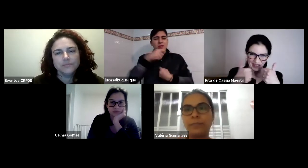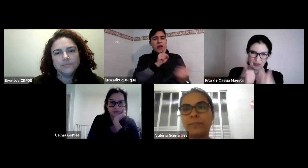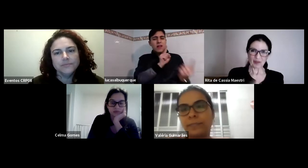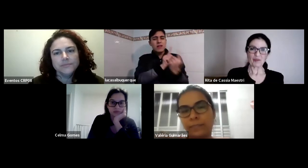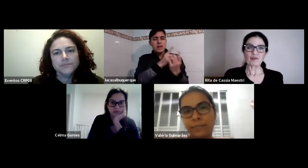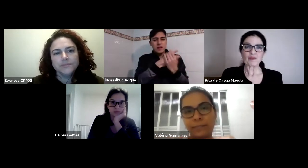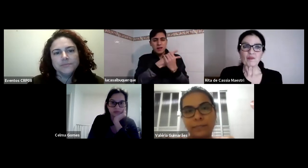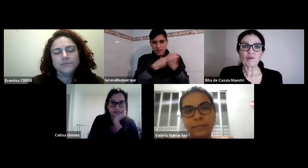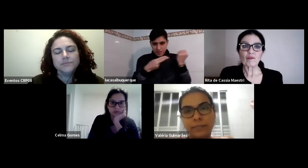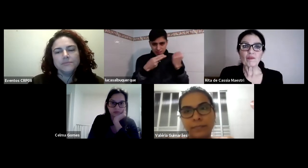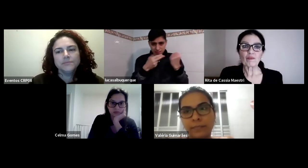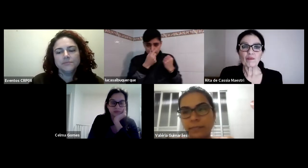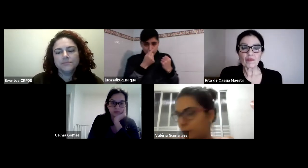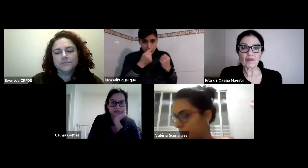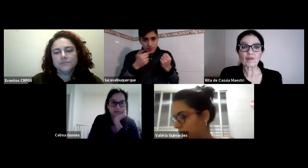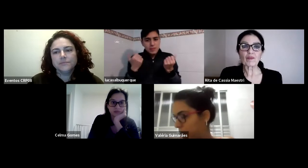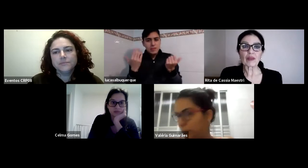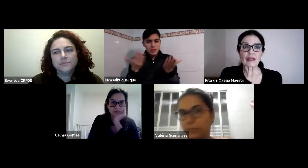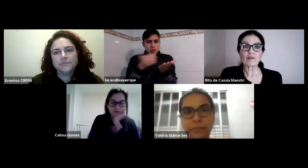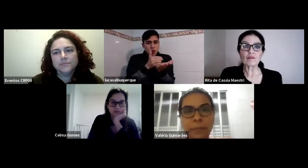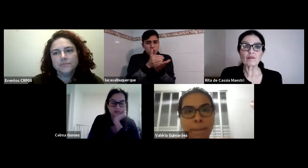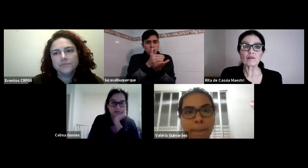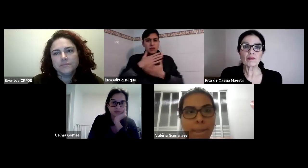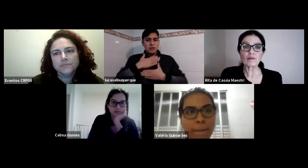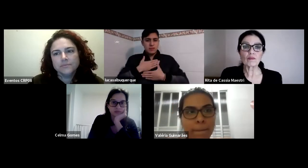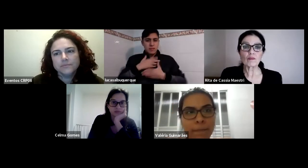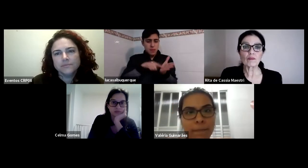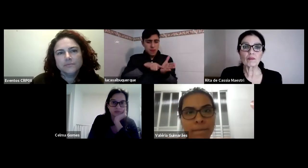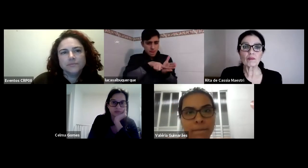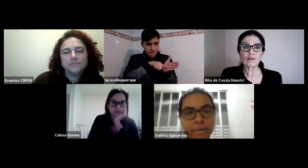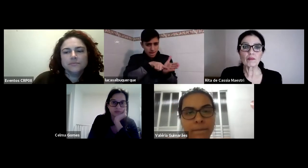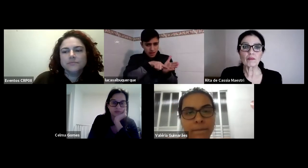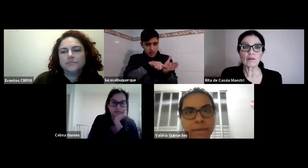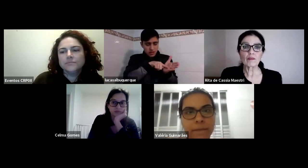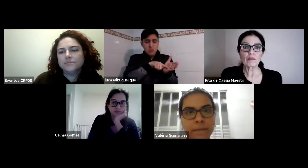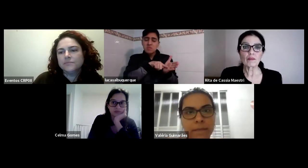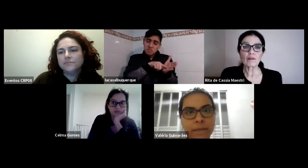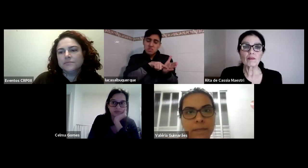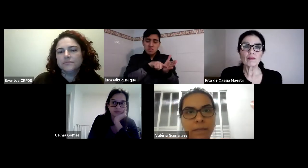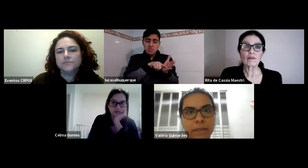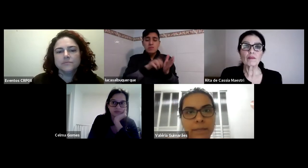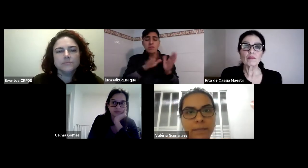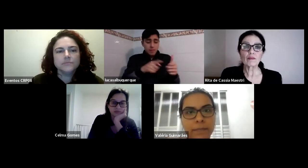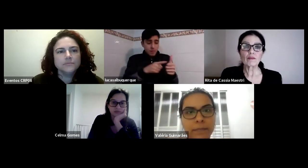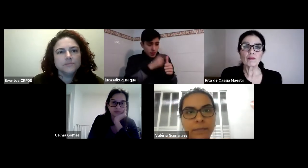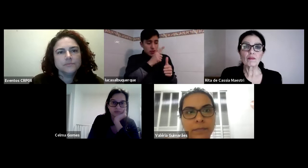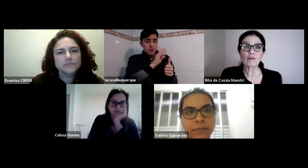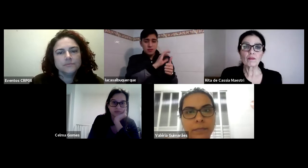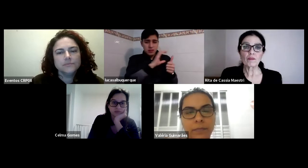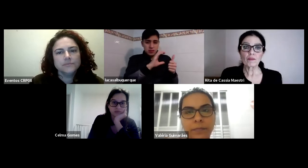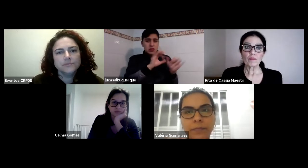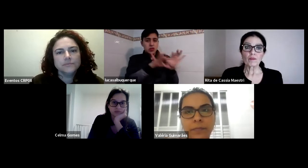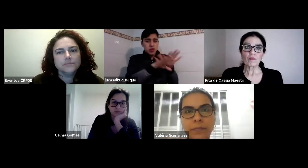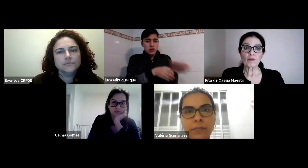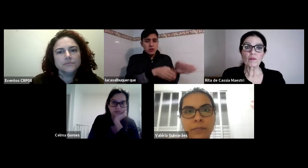né? Então, comecei a minha pesquisa depois que eu fiz o meu TCC